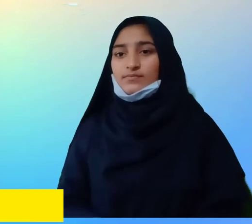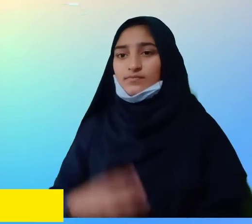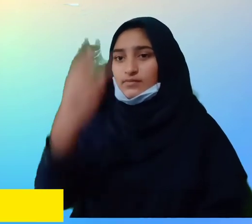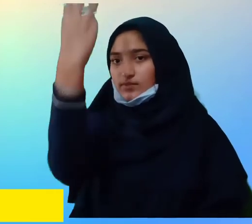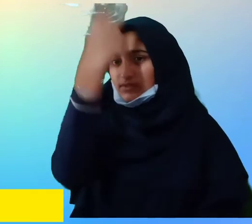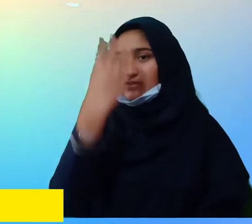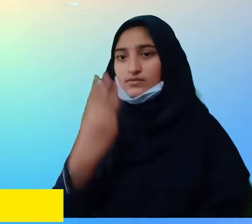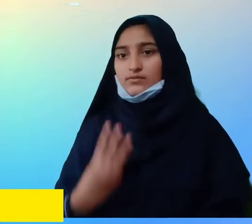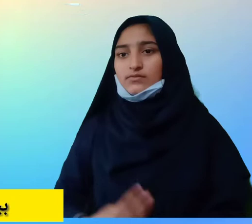असर